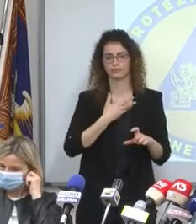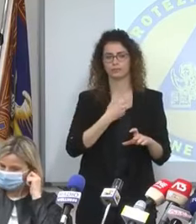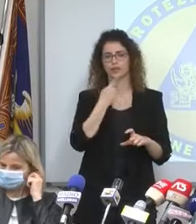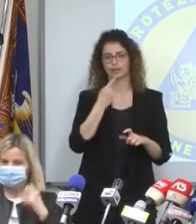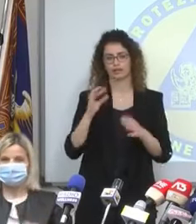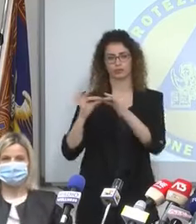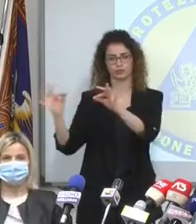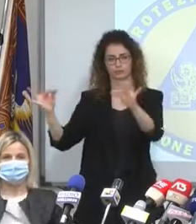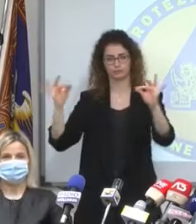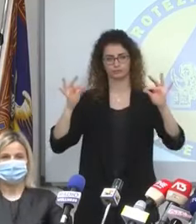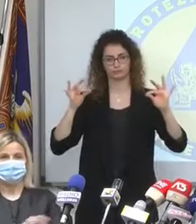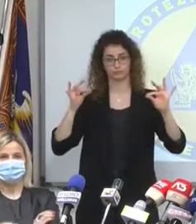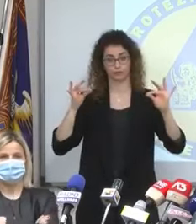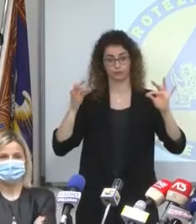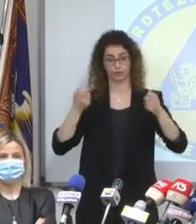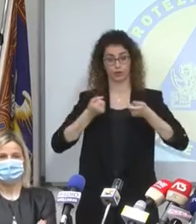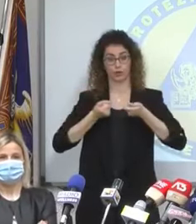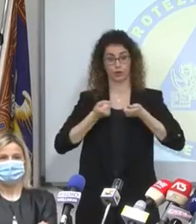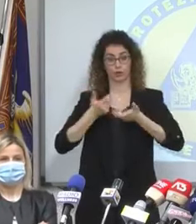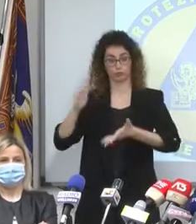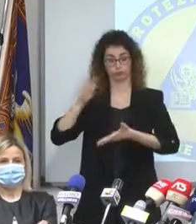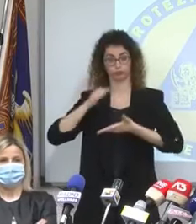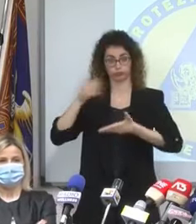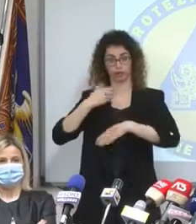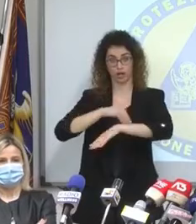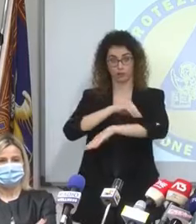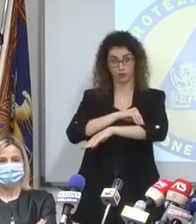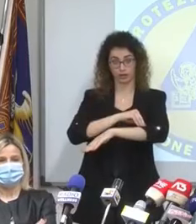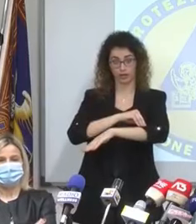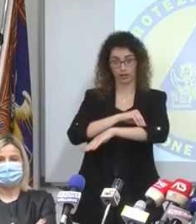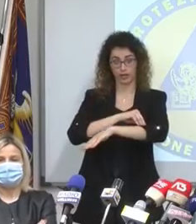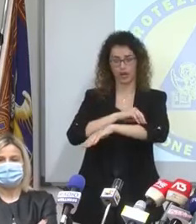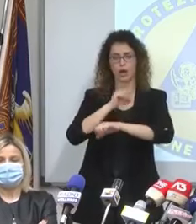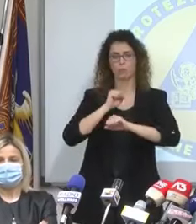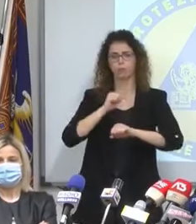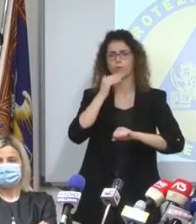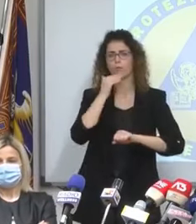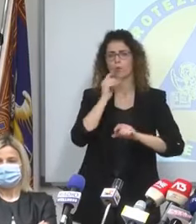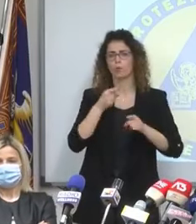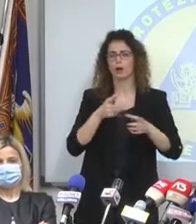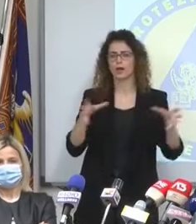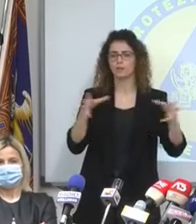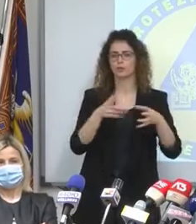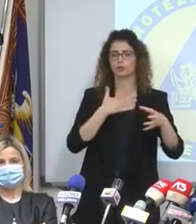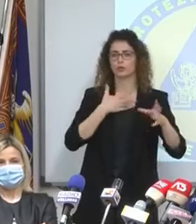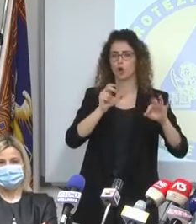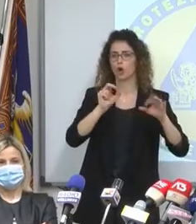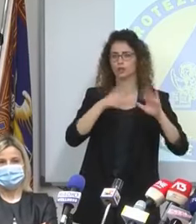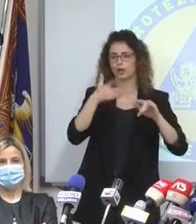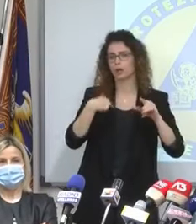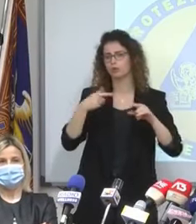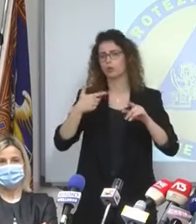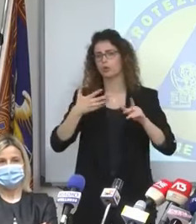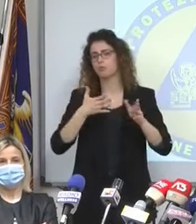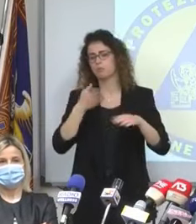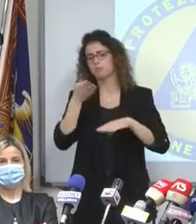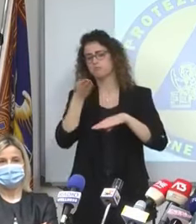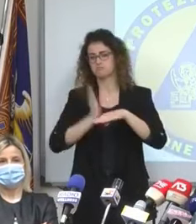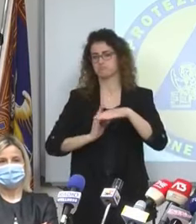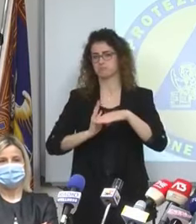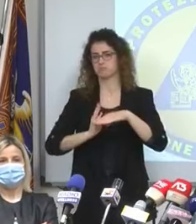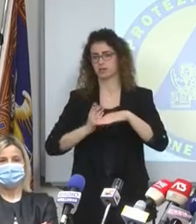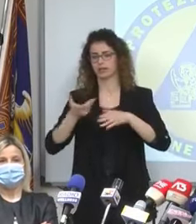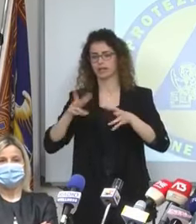le dosi di aprile sono sufficienti a vaccinare tutta la popolazione che ha più di 80 anni e gran parte degli over 75.